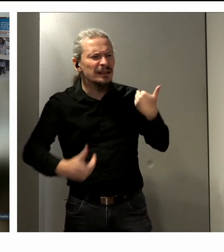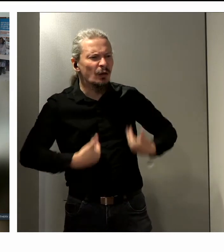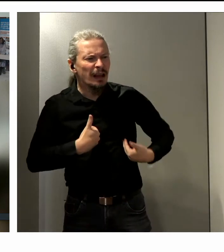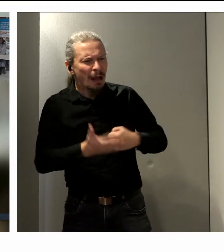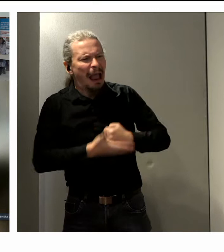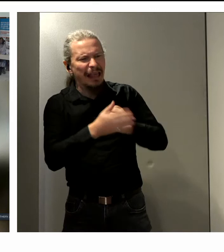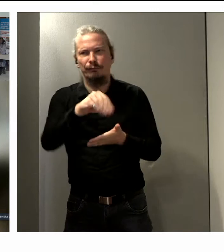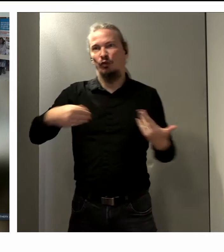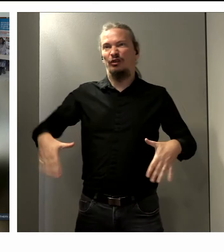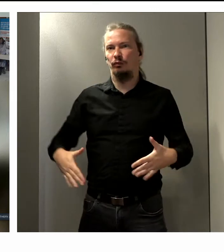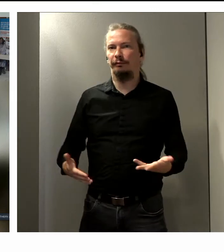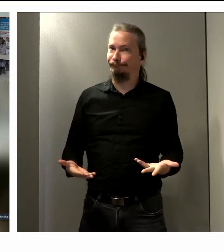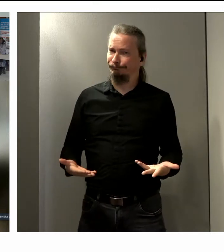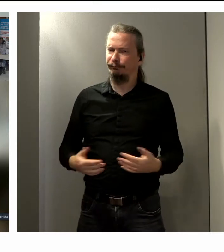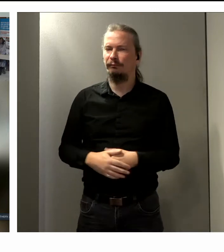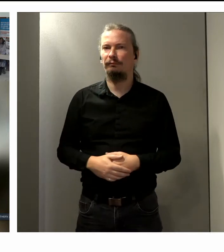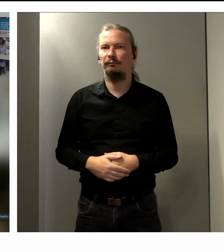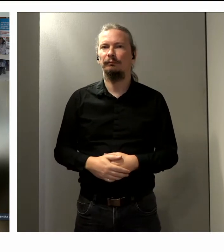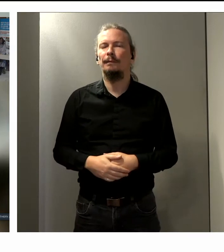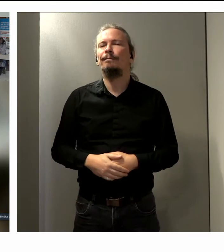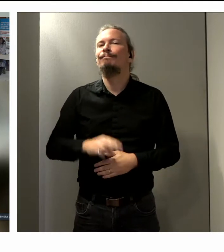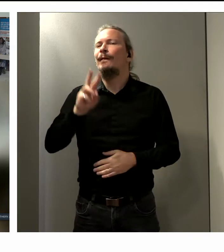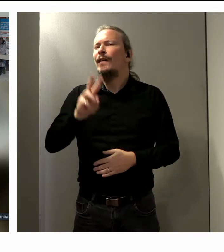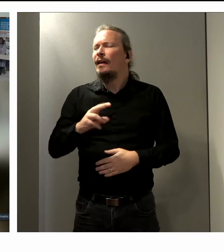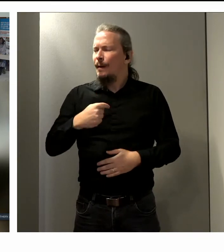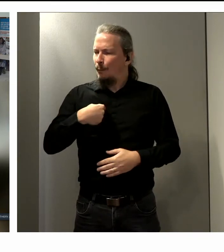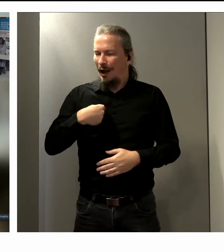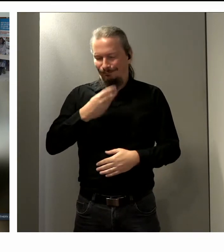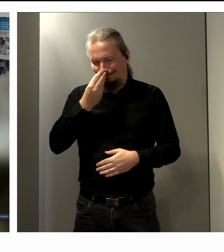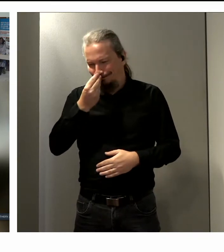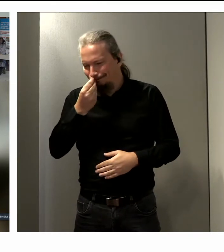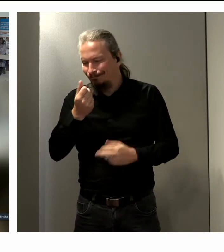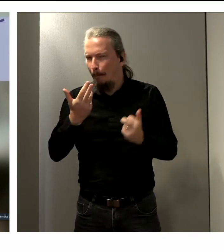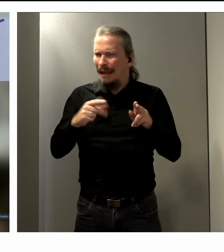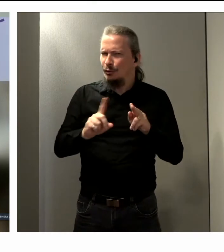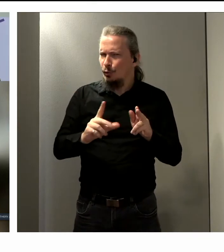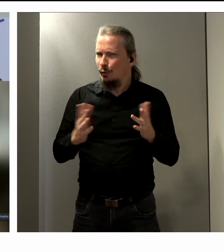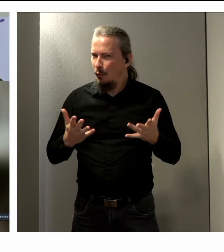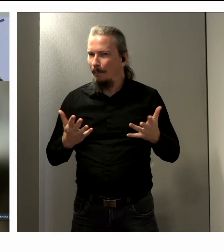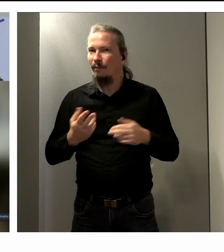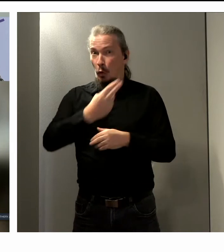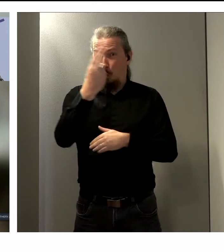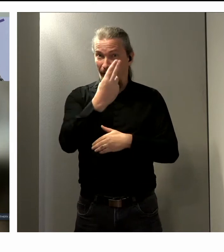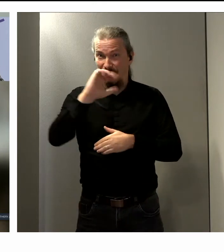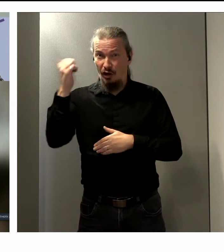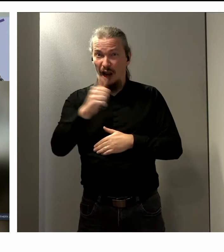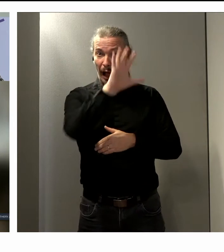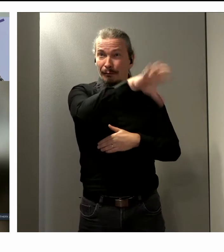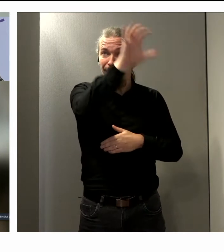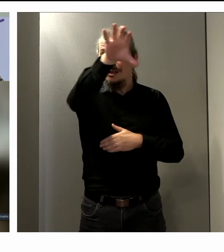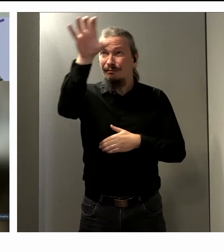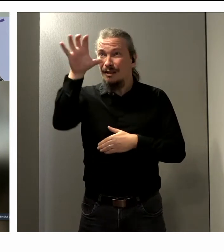cursus. Pour autant, je ne suis pas certain que les universités elles-mêmes puissent faire autre